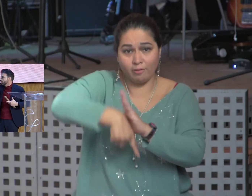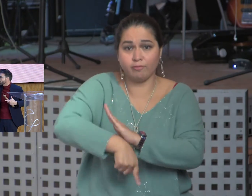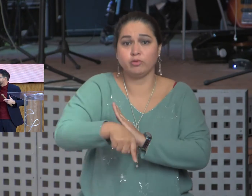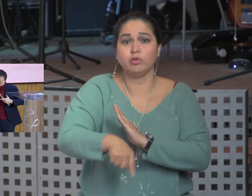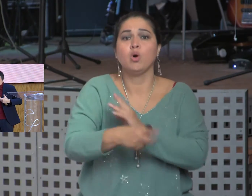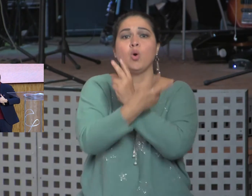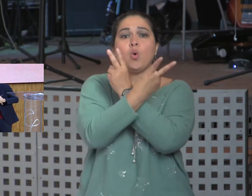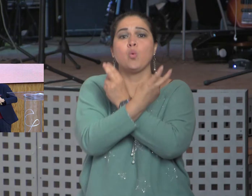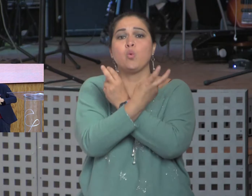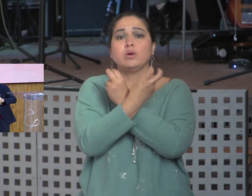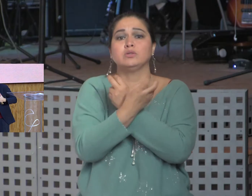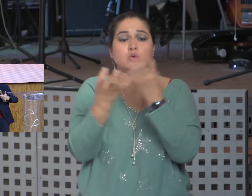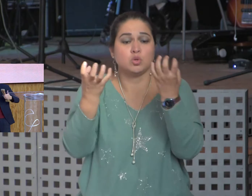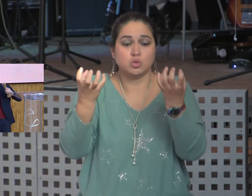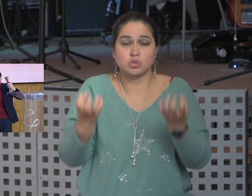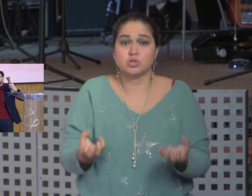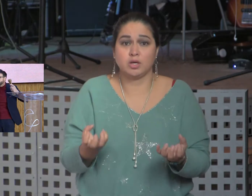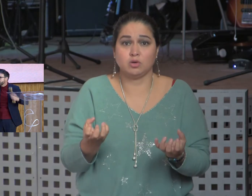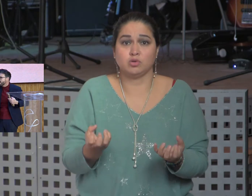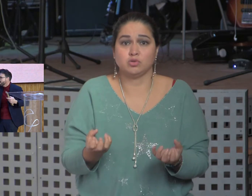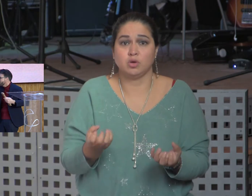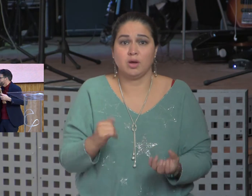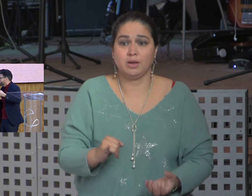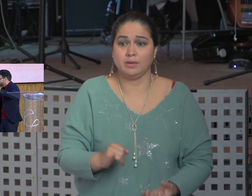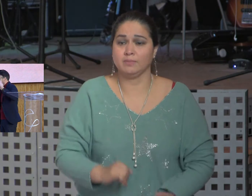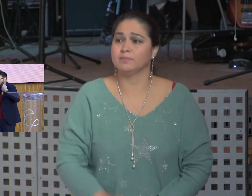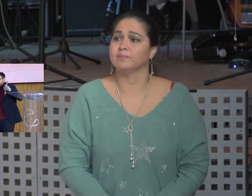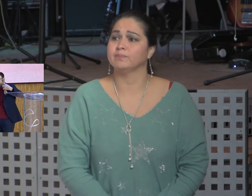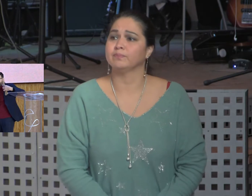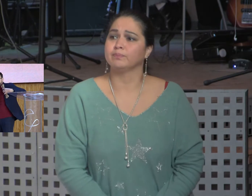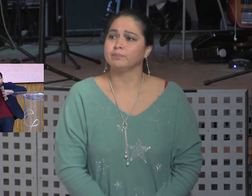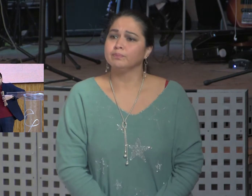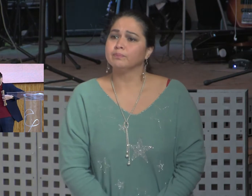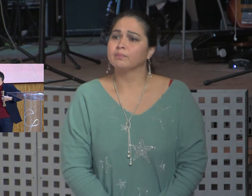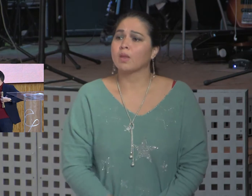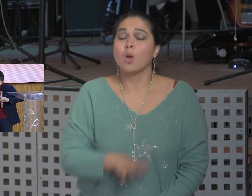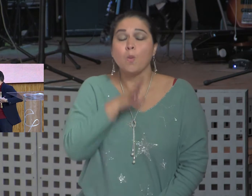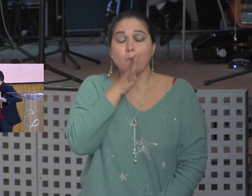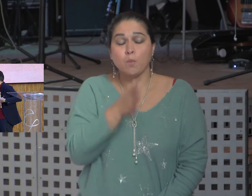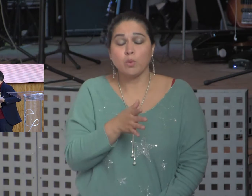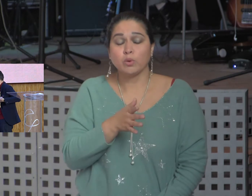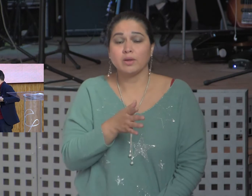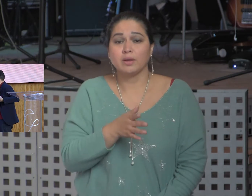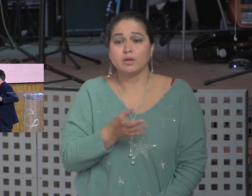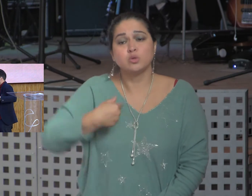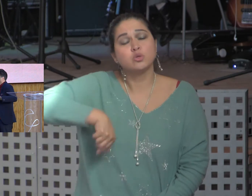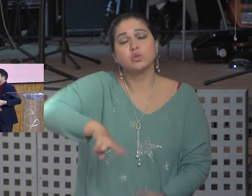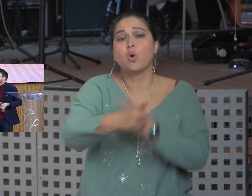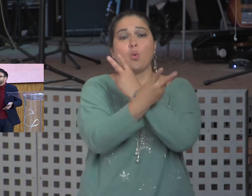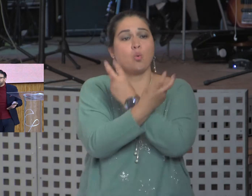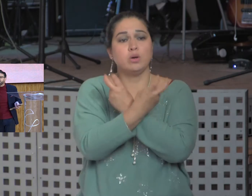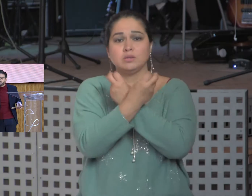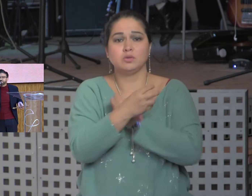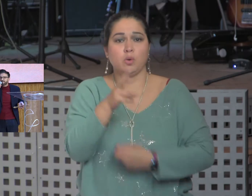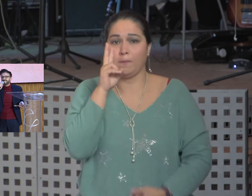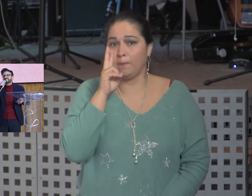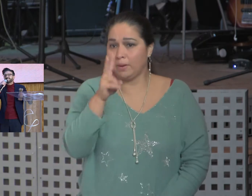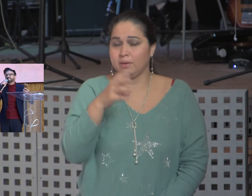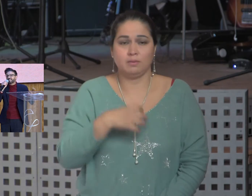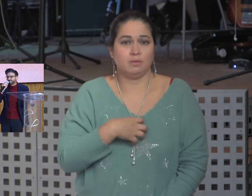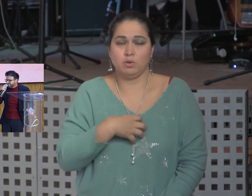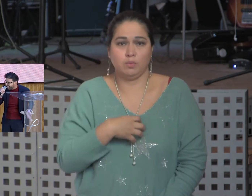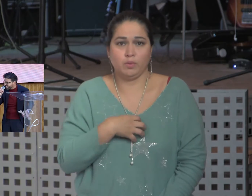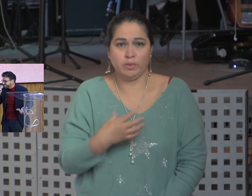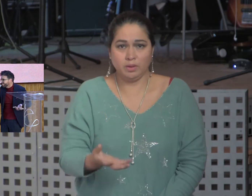los huesos, que tienen vida porque están colocados en el cuerpo dentro. Por la ciencia los podemos ver